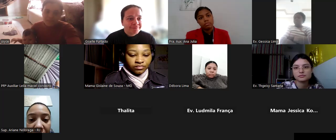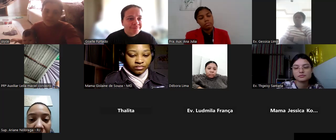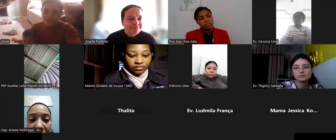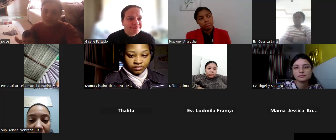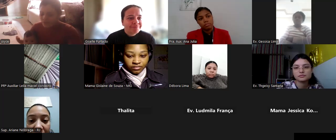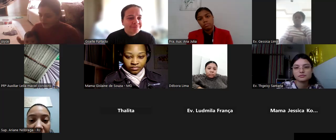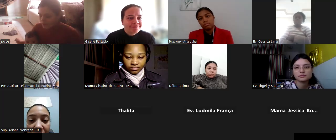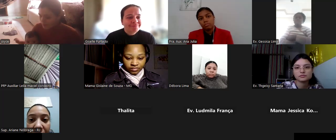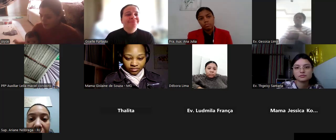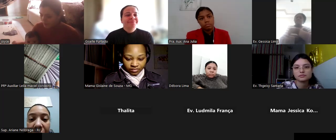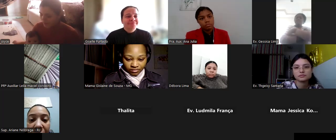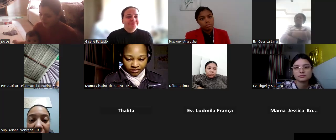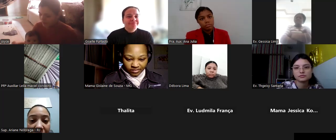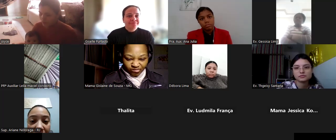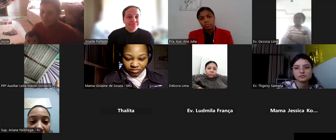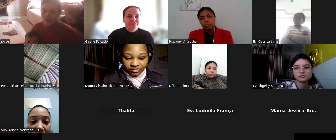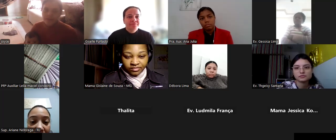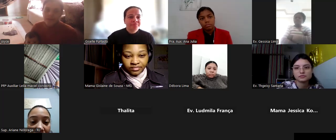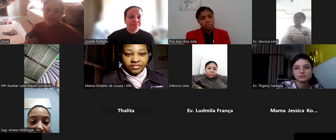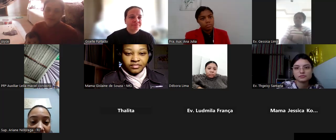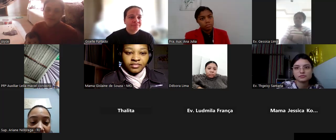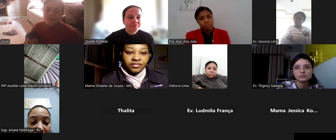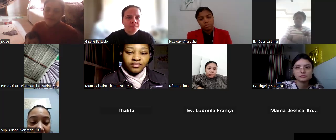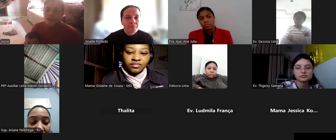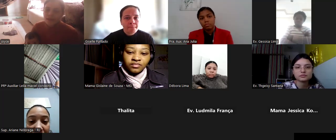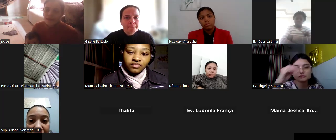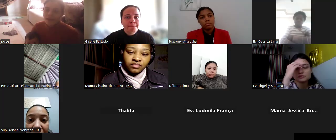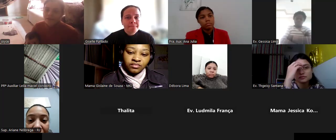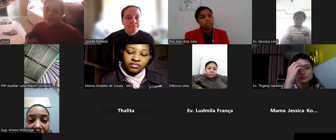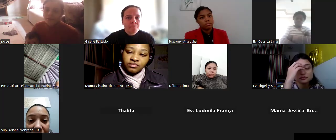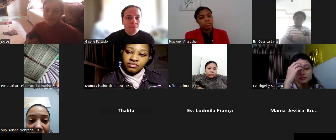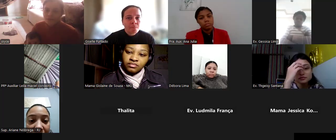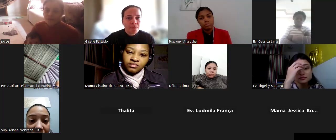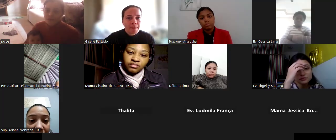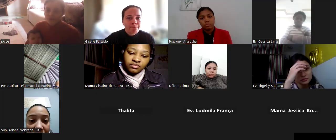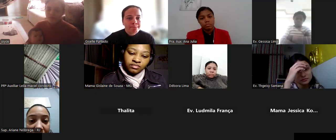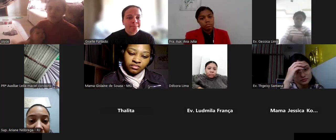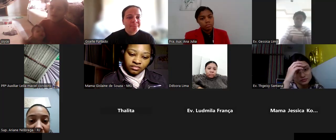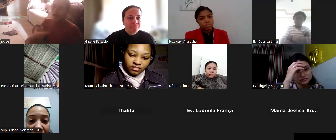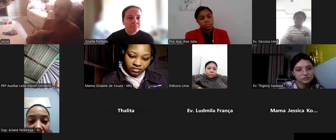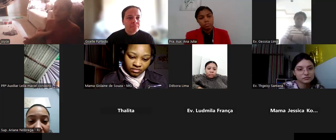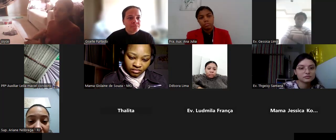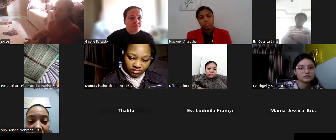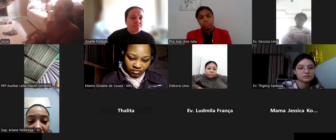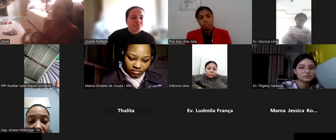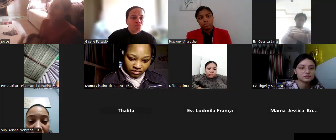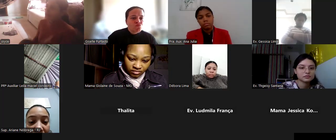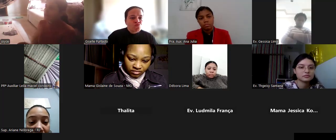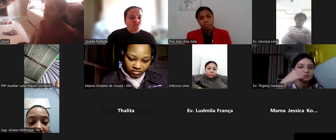Não, era só isso mesmo, porque aqui, como é interior, tem muitos surdos, alguns assim, mas eu